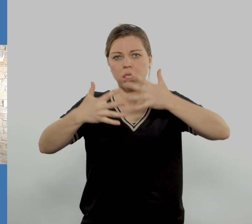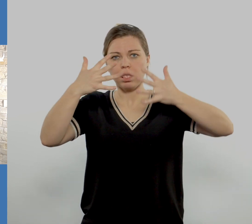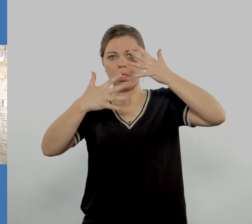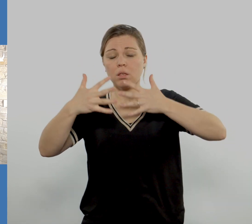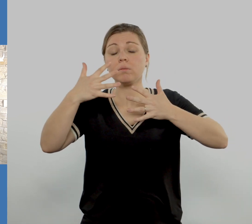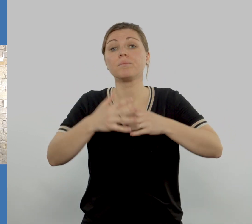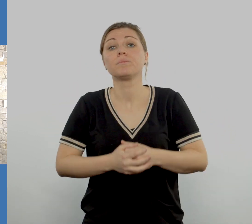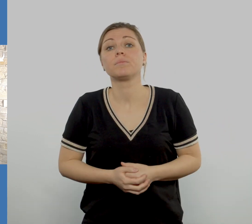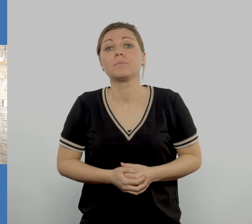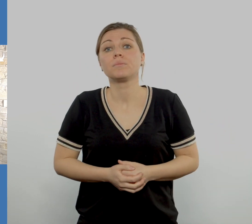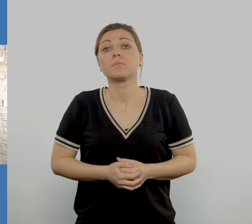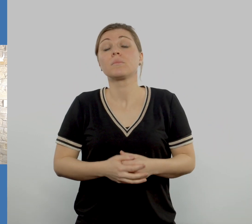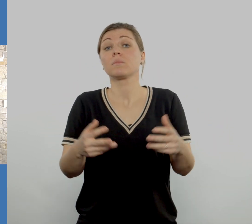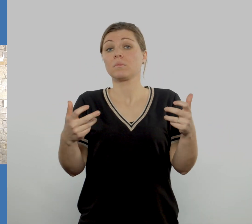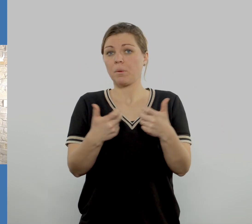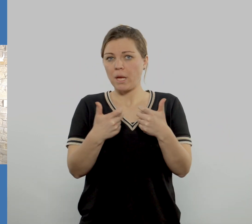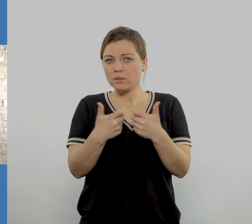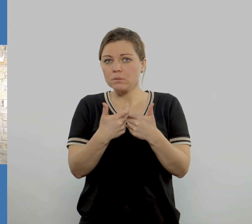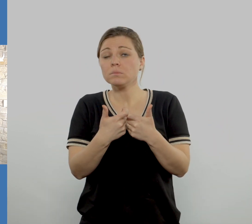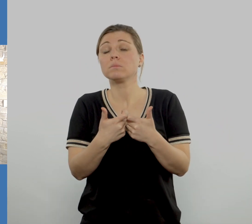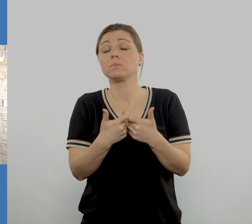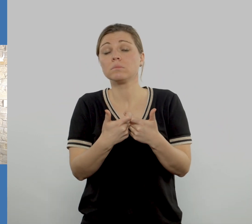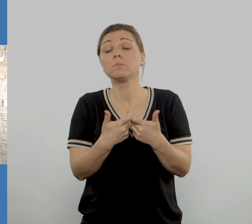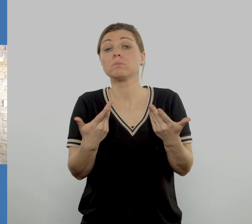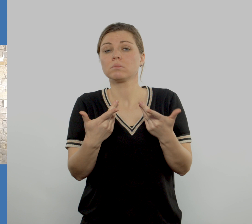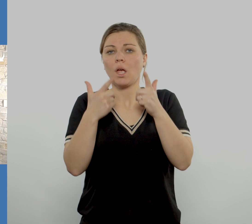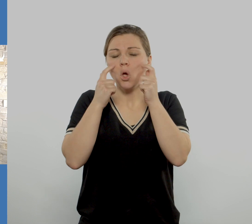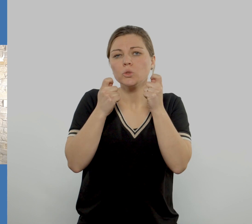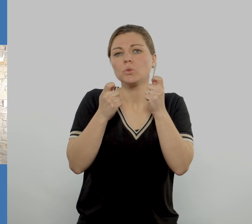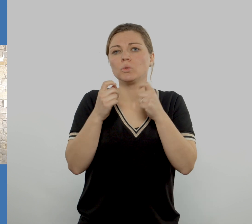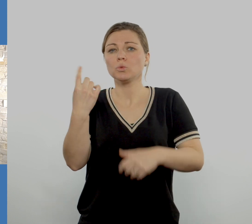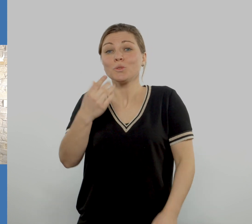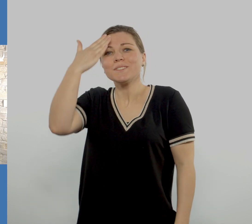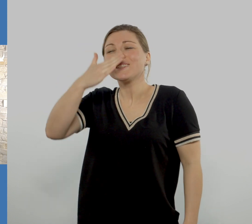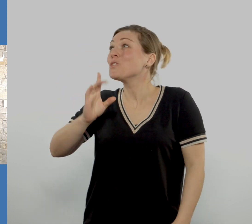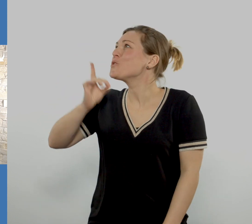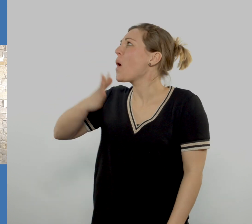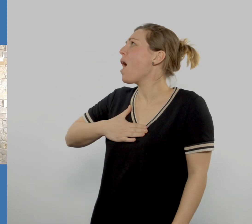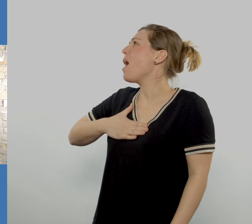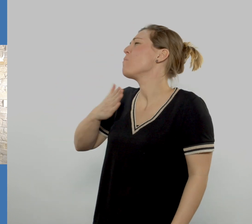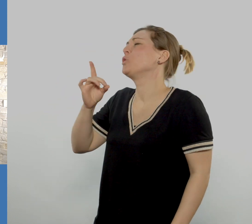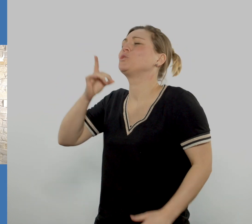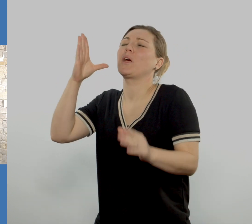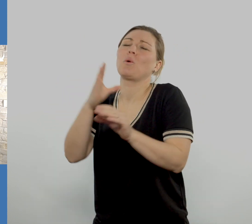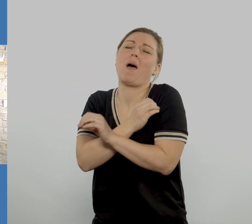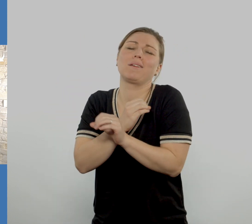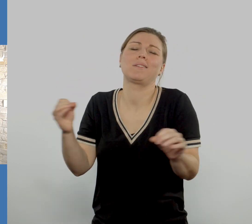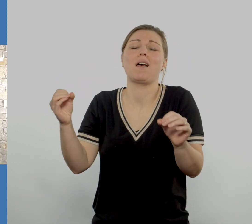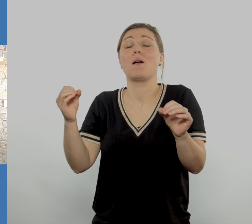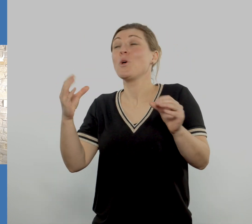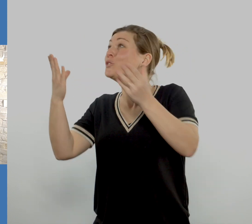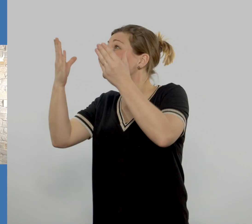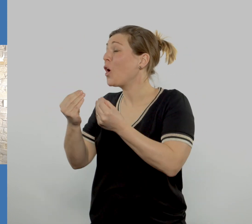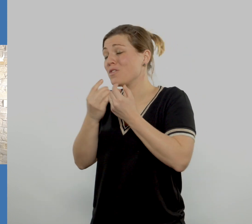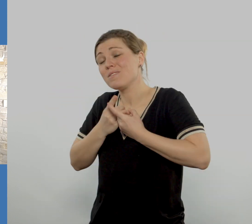gens dont nous devons nous-mêmes faire attention, il y avait toujours cette réalité de « Waouh, j'aime Dieu, Dieu est incroyable, Dieu est extraordinaire, Dieu